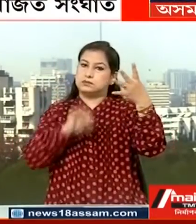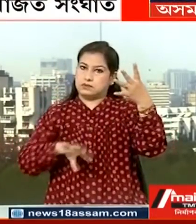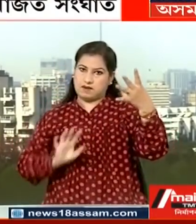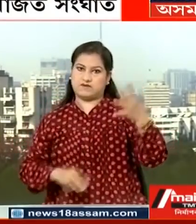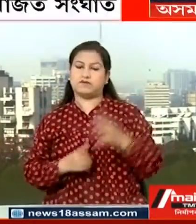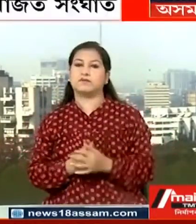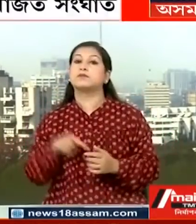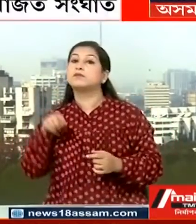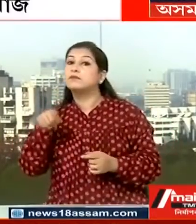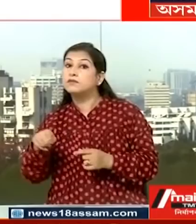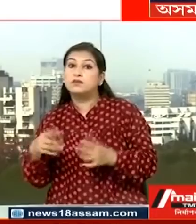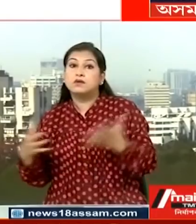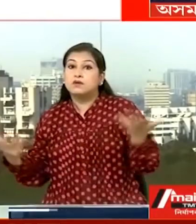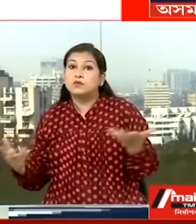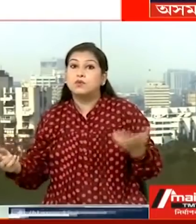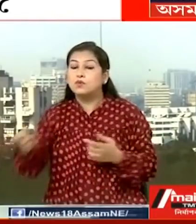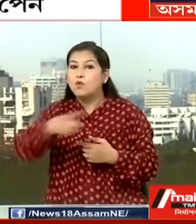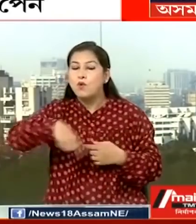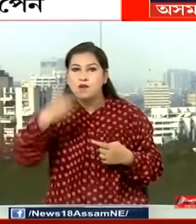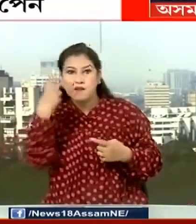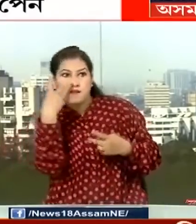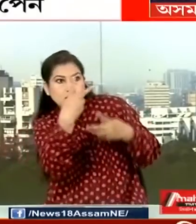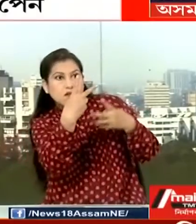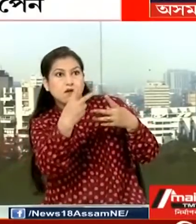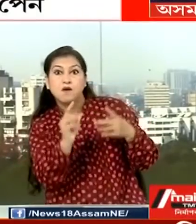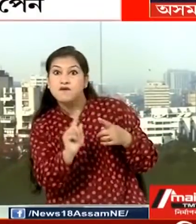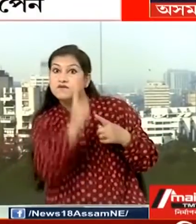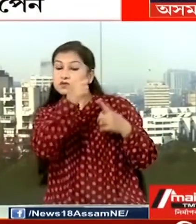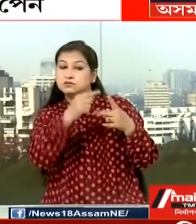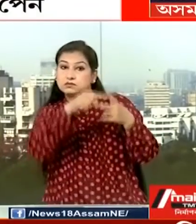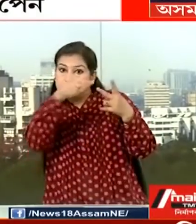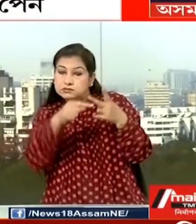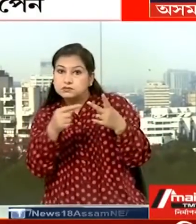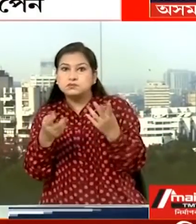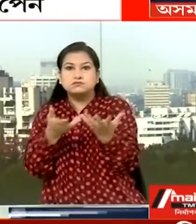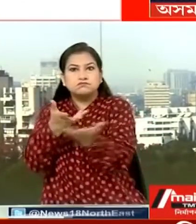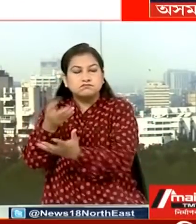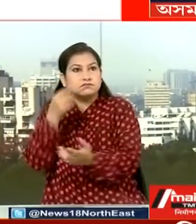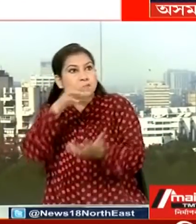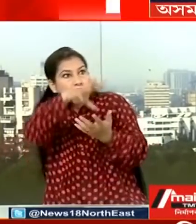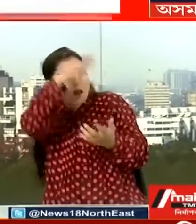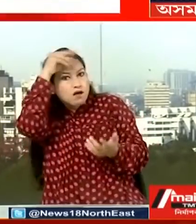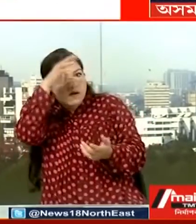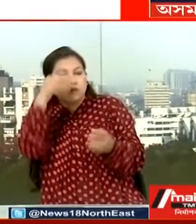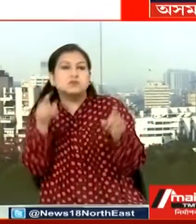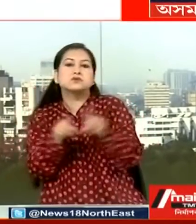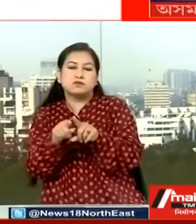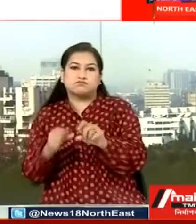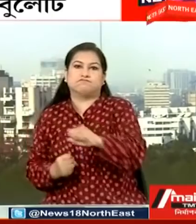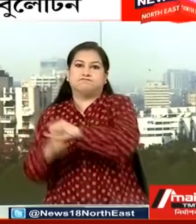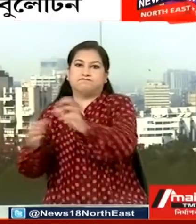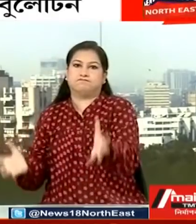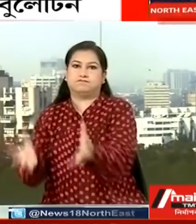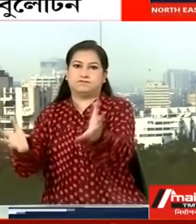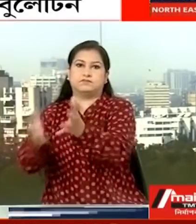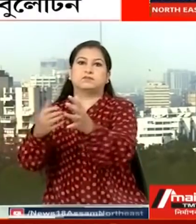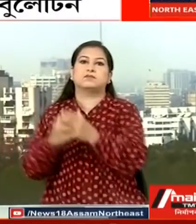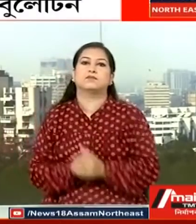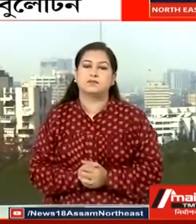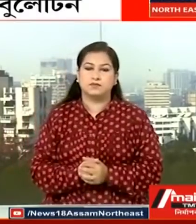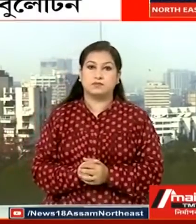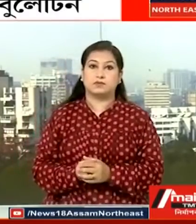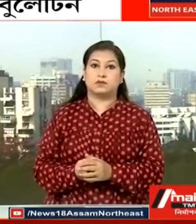है। इसके जरिए राज्य और संघ शासित प्रदेश एक दूसरे से सीखने और बेहतर व्यवहार को अपनाने को भी प्रोत्साहित होते